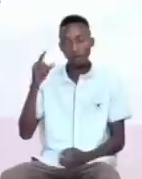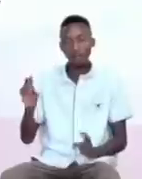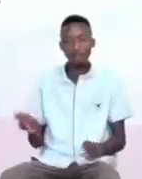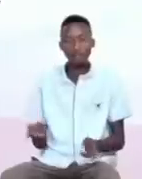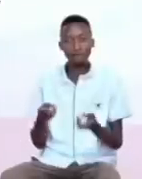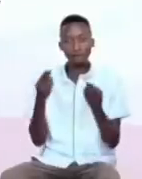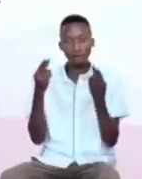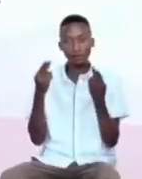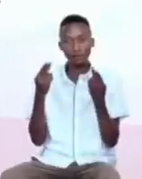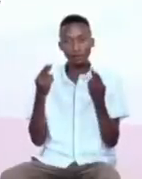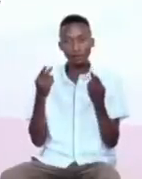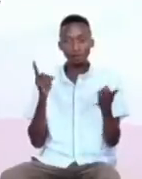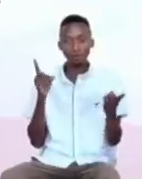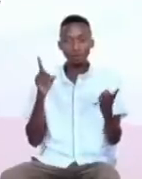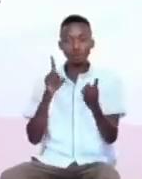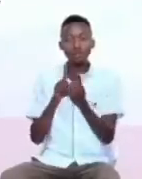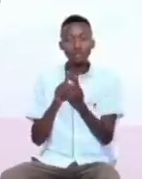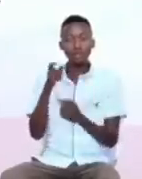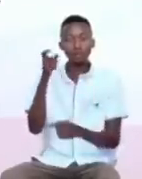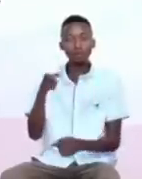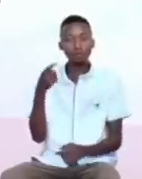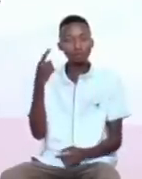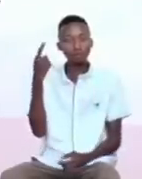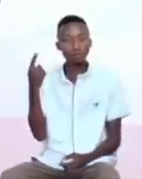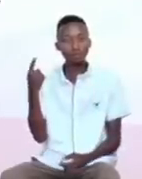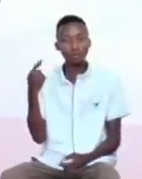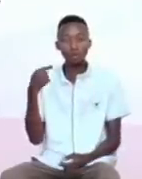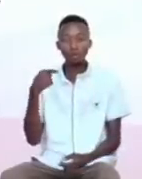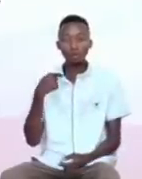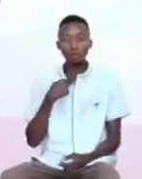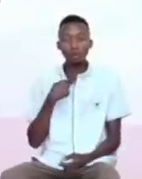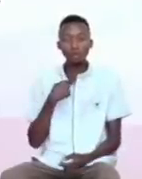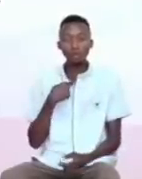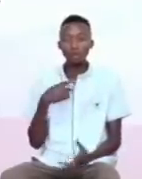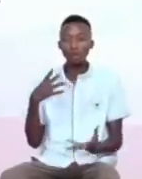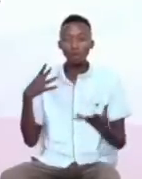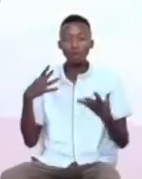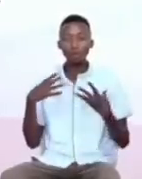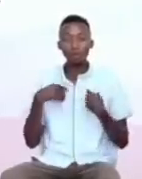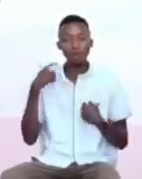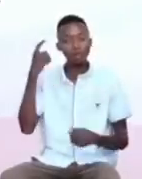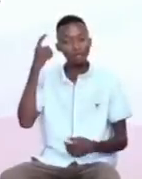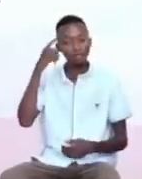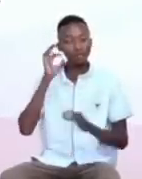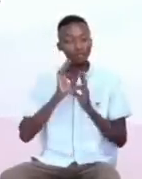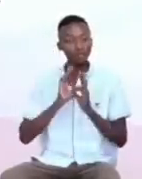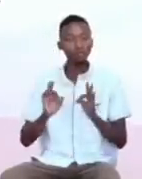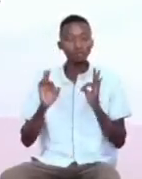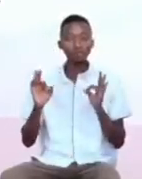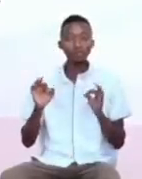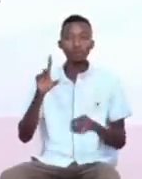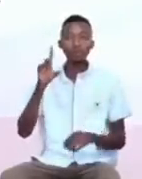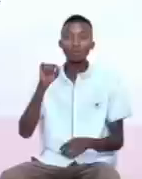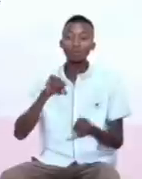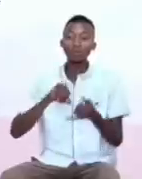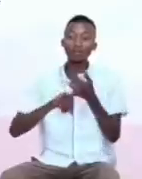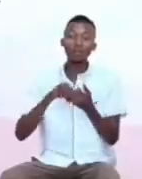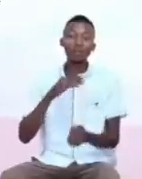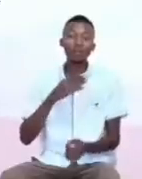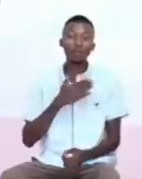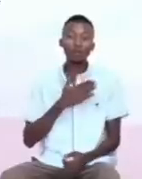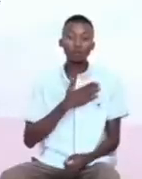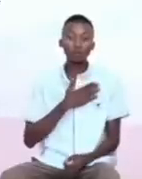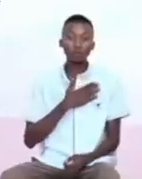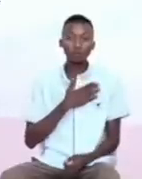Hallelujah. Tulikutana na chuma kimoja ambacho ninakikubali. Ubongo uko smart. Tuko na jamaa yangu moja tunalisikiliza ile